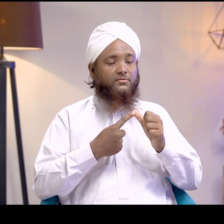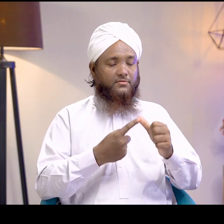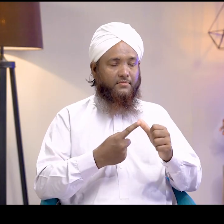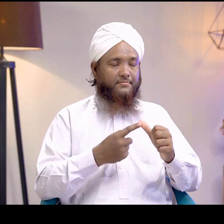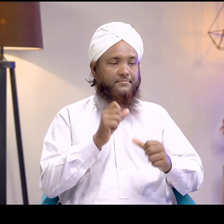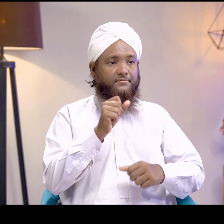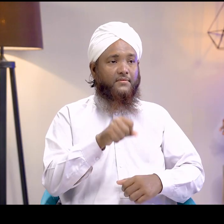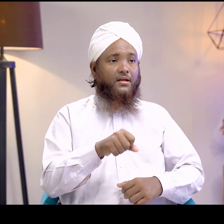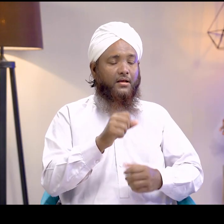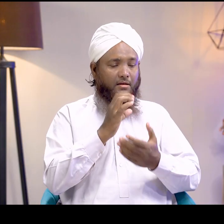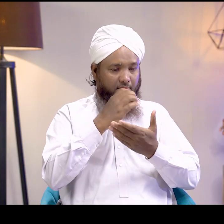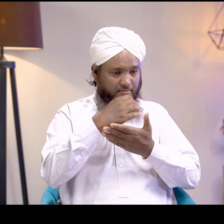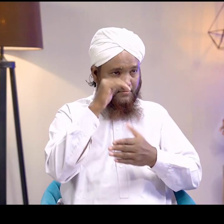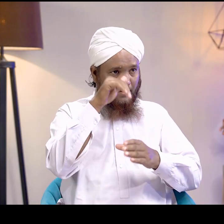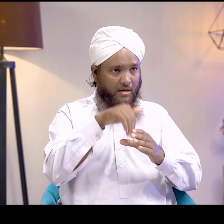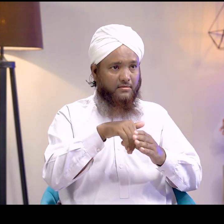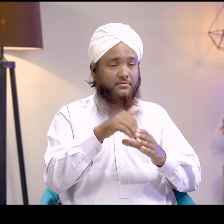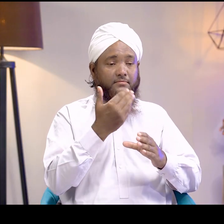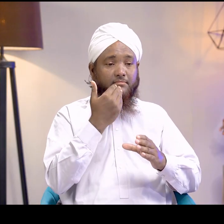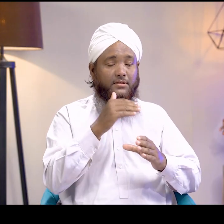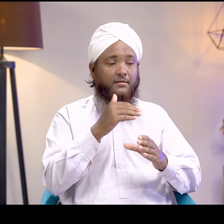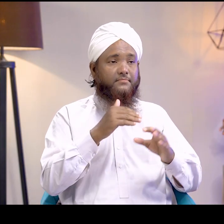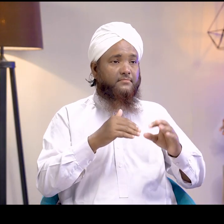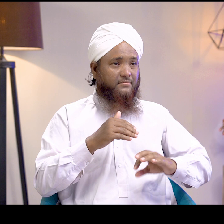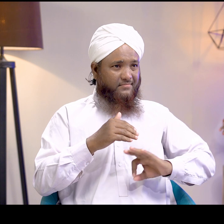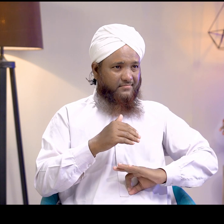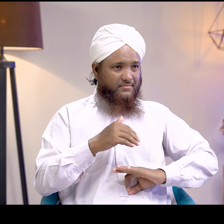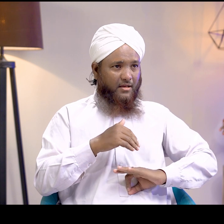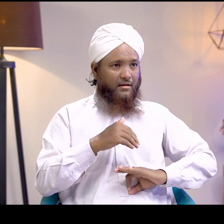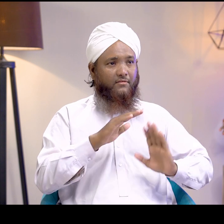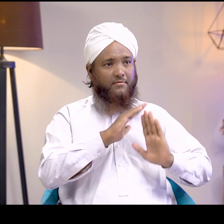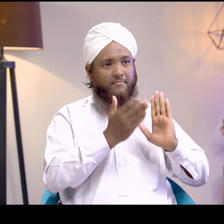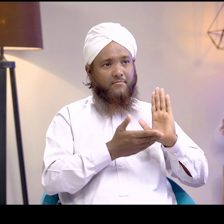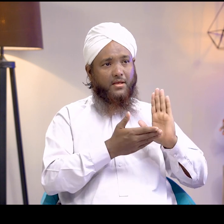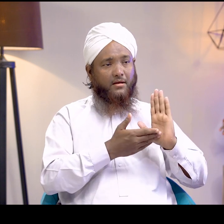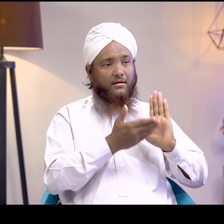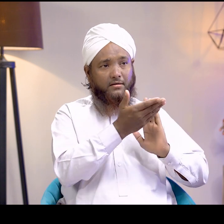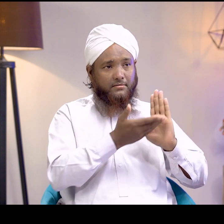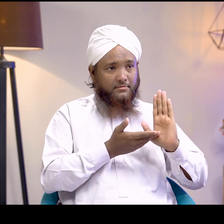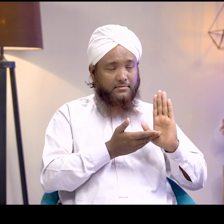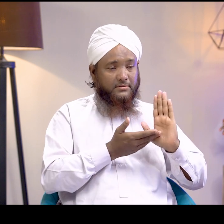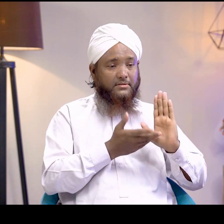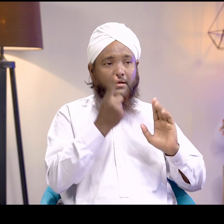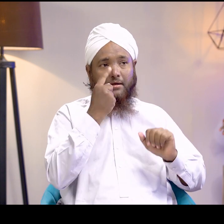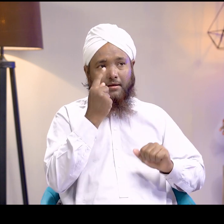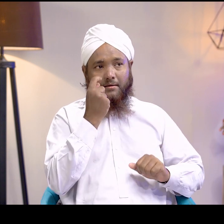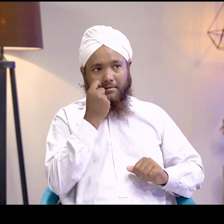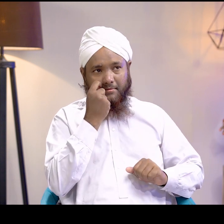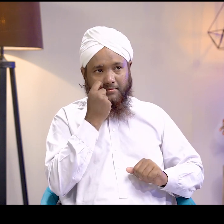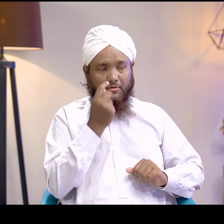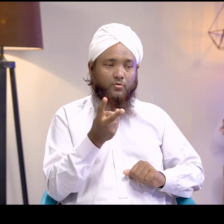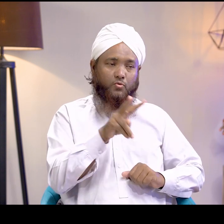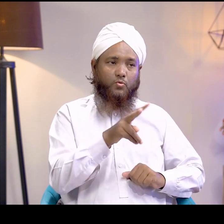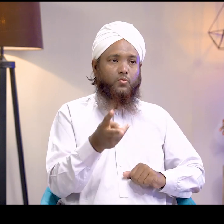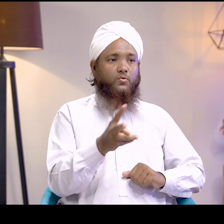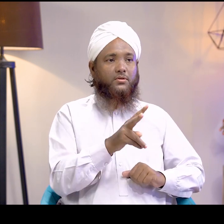अल्ट्रासाउंड जो है वो अमूमन उसमें नाफ से नीचे का हिस्सा जो है वो अल्ट्रासाउंड करने वाला मेल हो या फीमेल हो